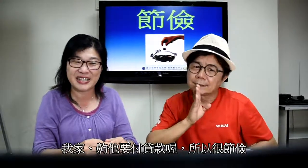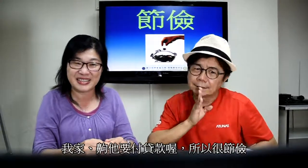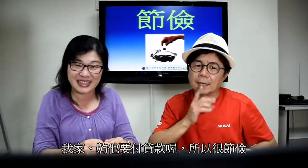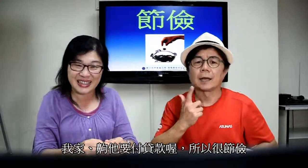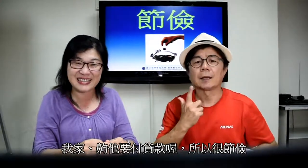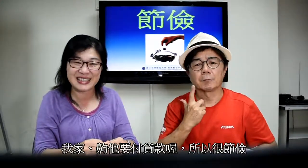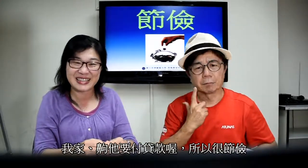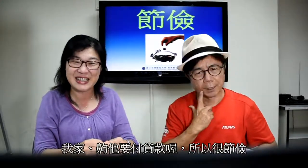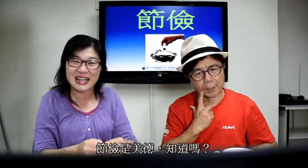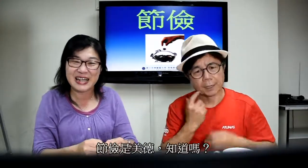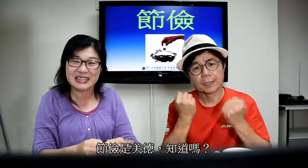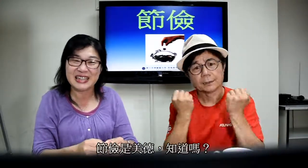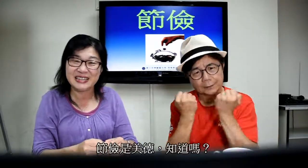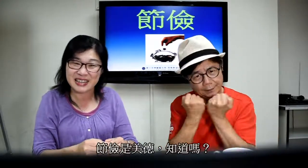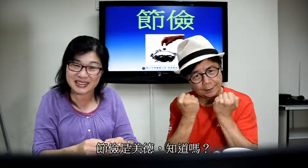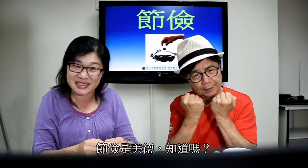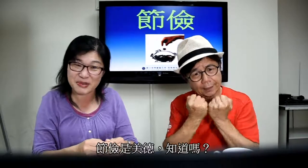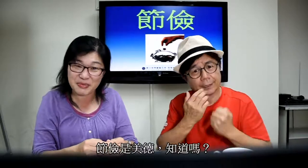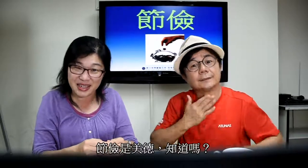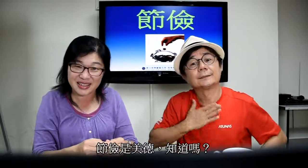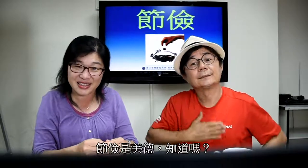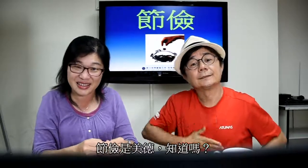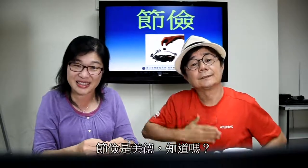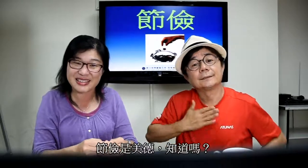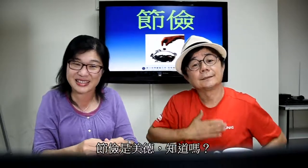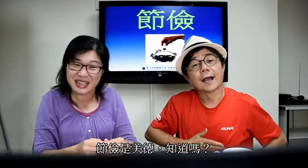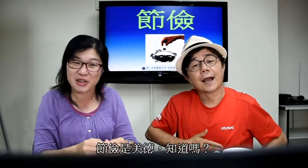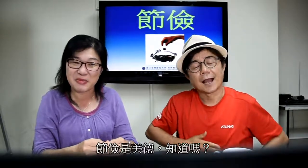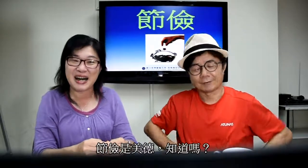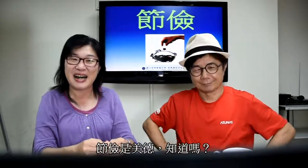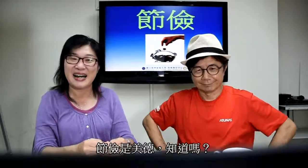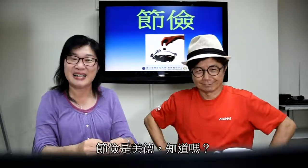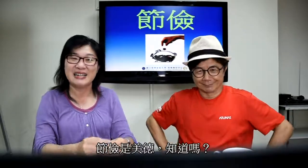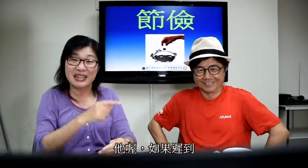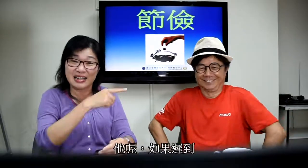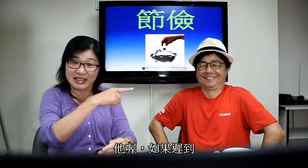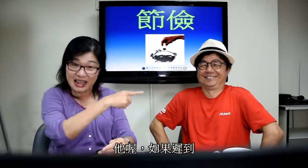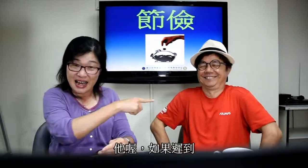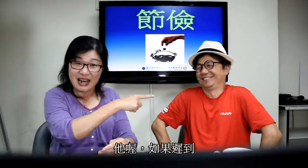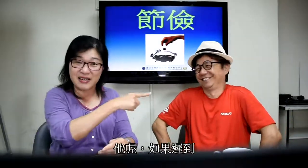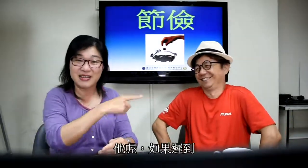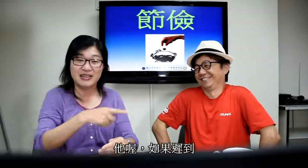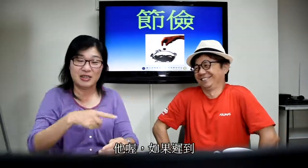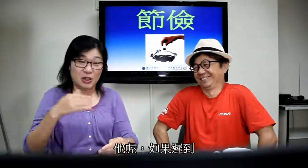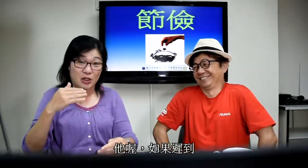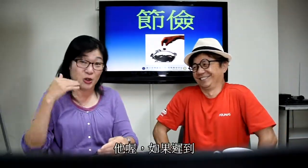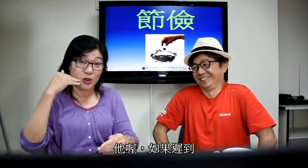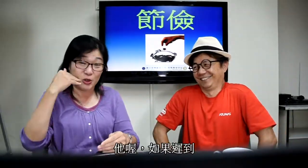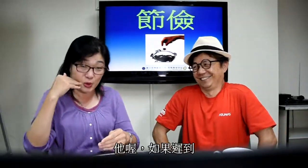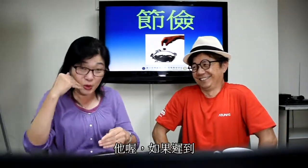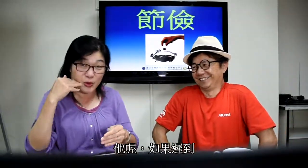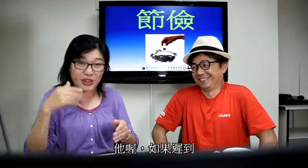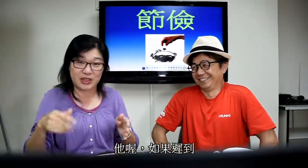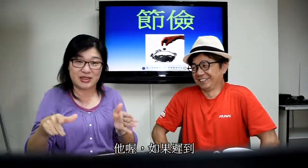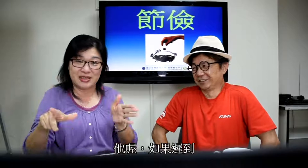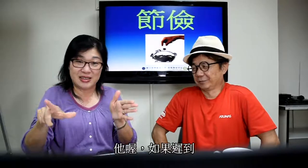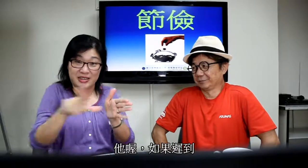节俭。节俭是美德，知道吗？他、哦、如果迟